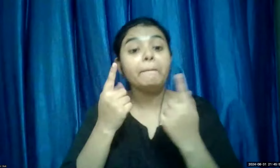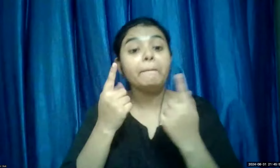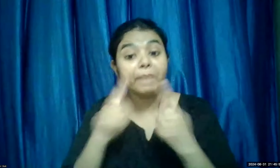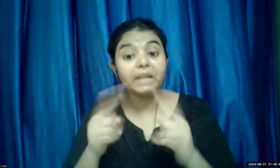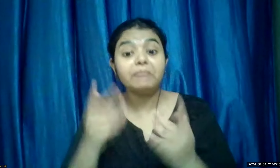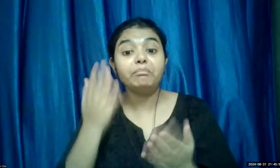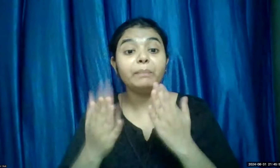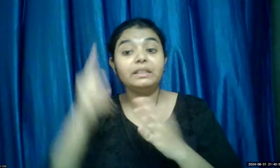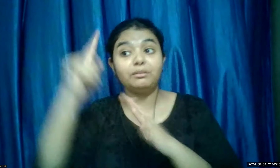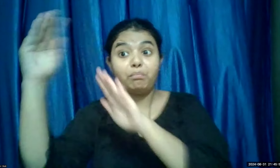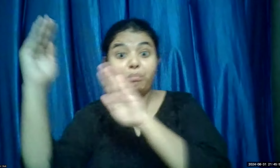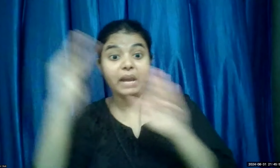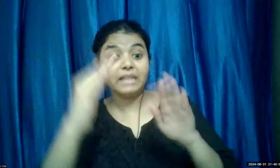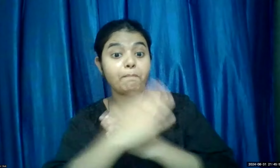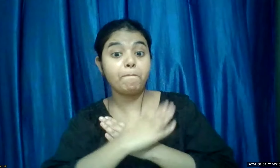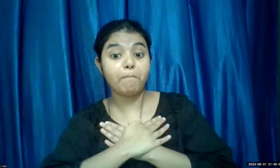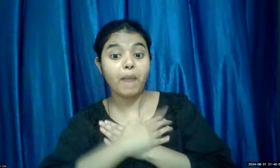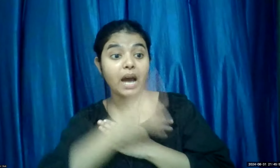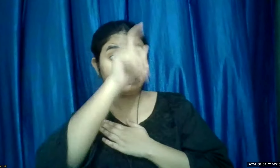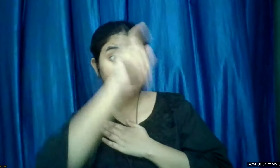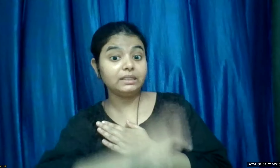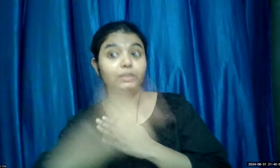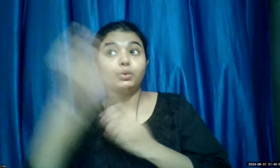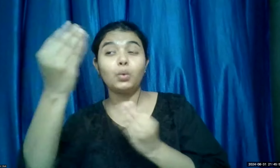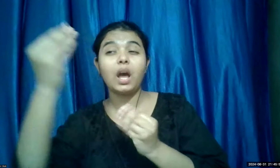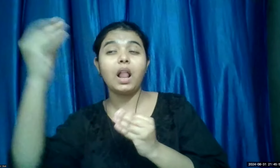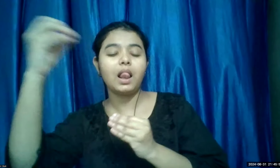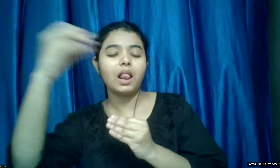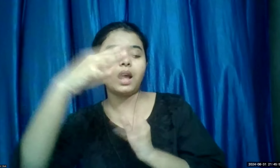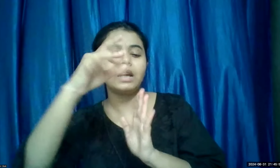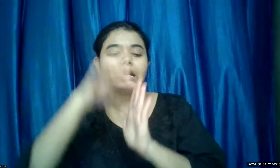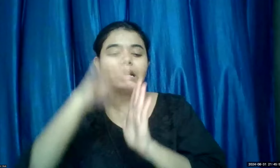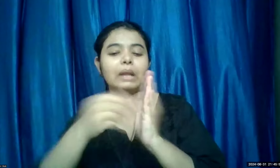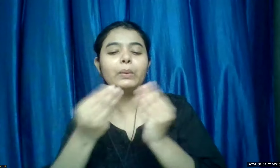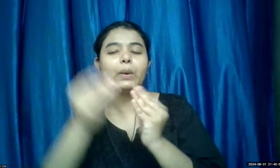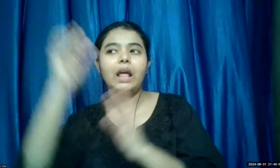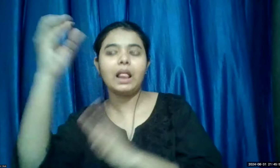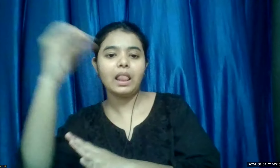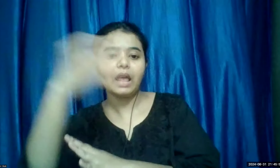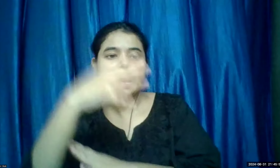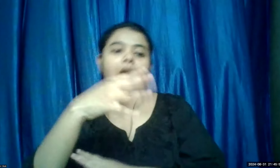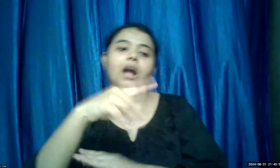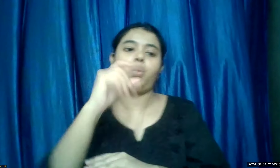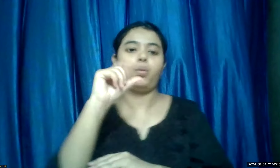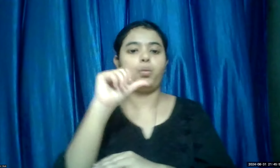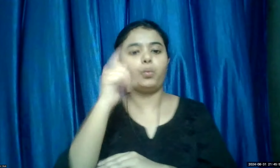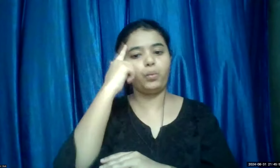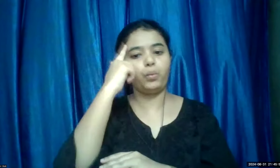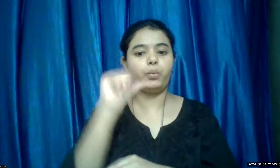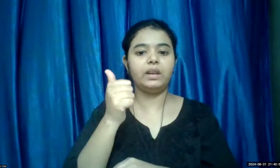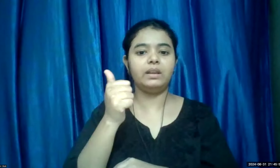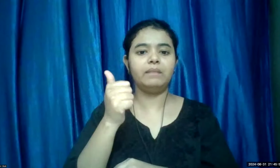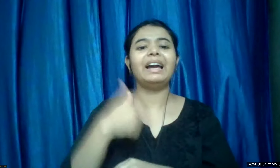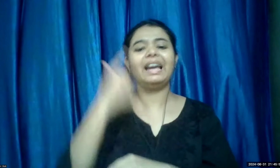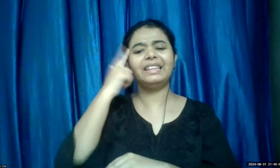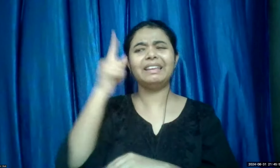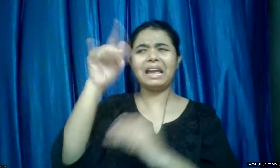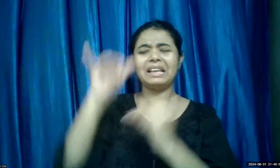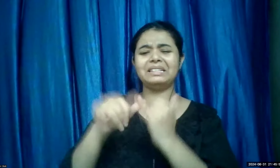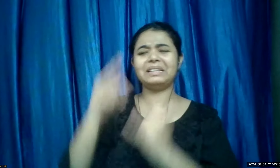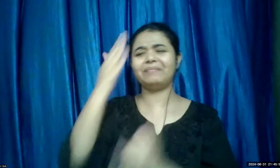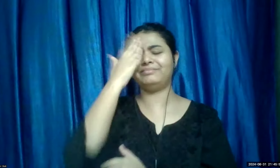और कुछ जो है अपने आप को जनवा दें उसको, है ना, तब बस कोई आपको जान सकता है, नहीं तो कोई जो है भगवान को नहीं